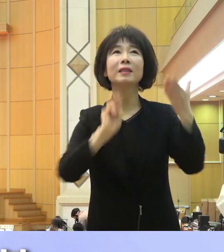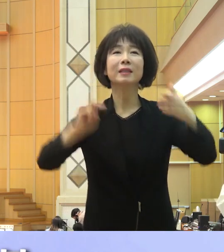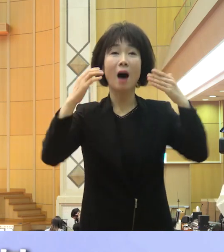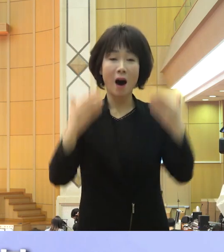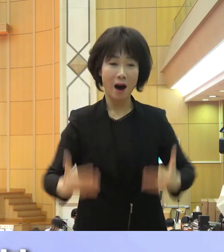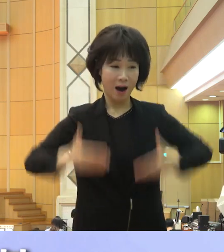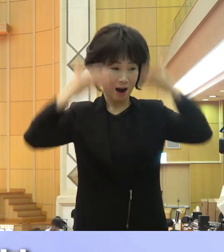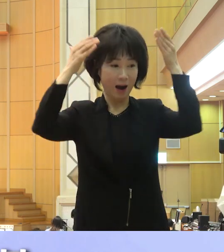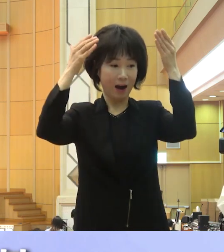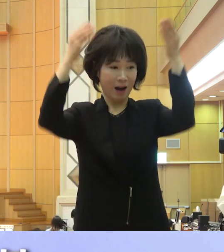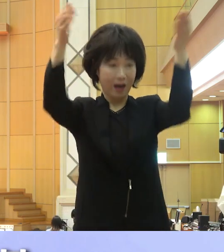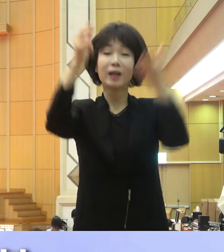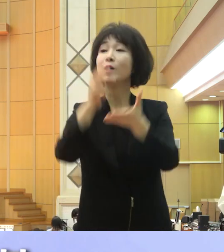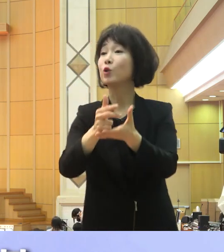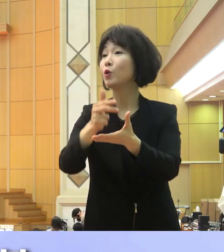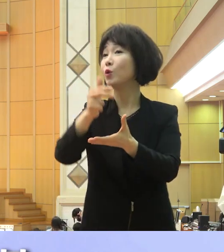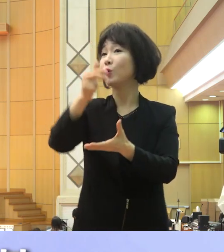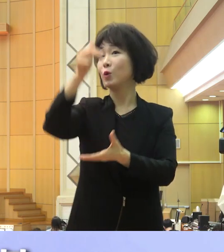찬양합니다.